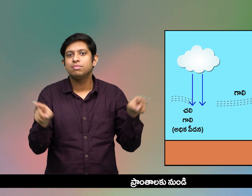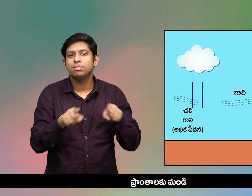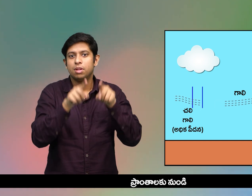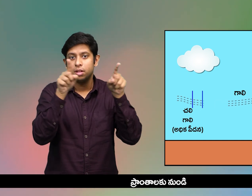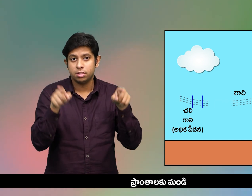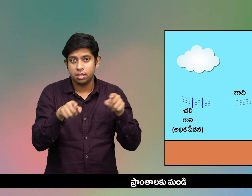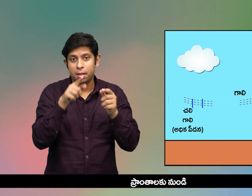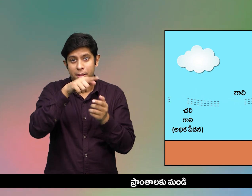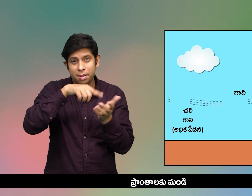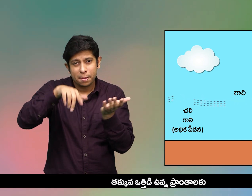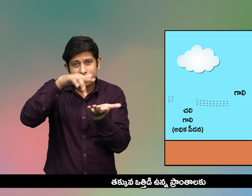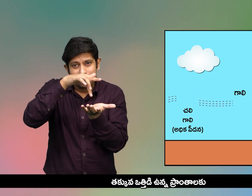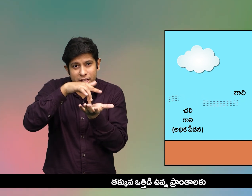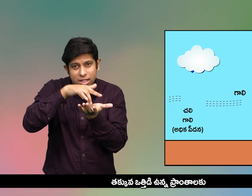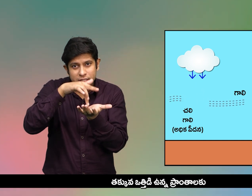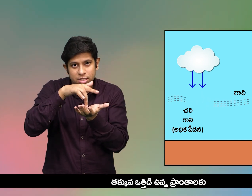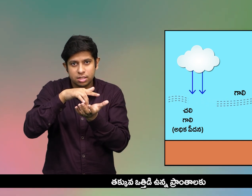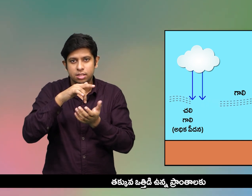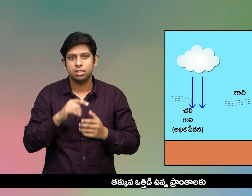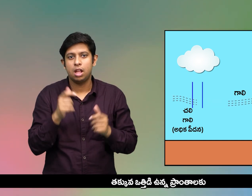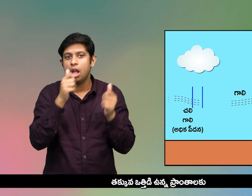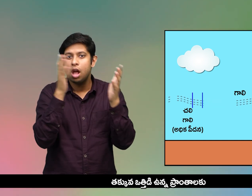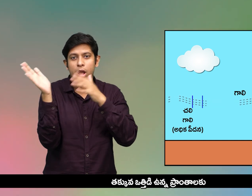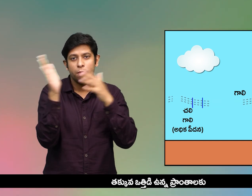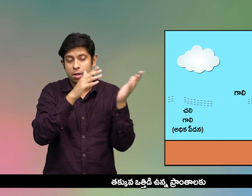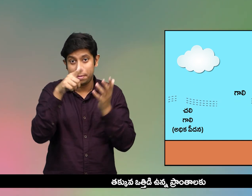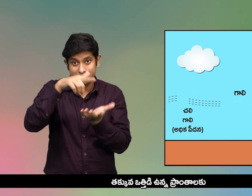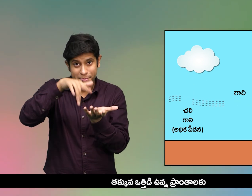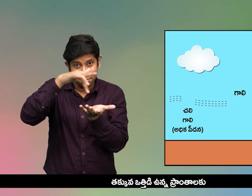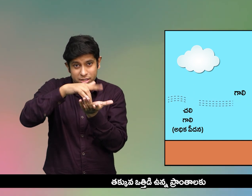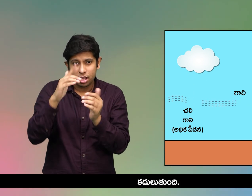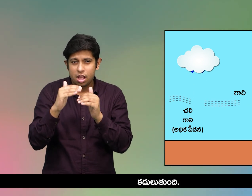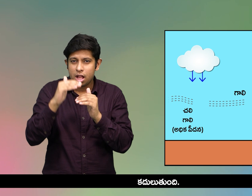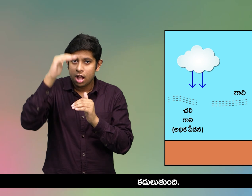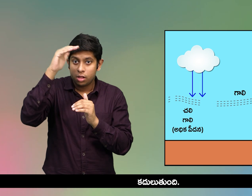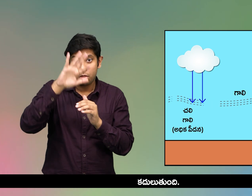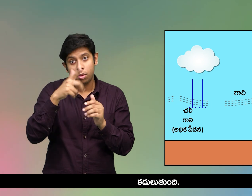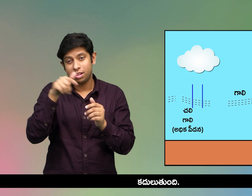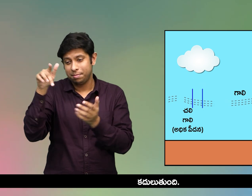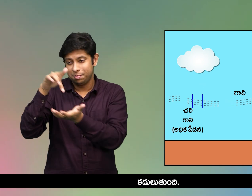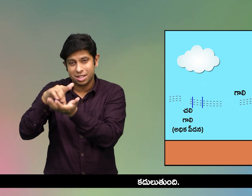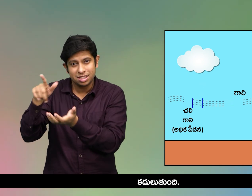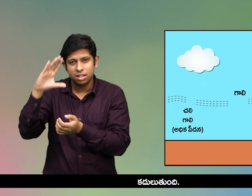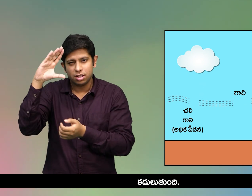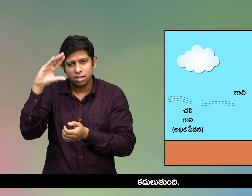ప్రాంతాల నుండి తక్కువ ఒత్తిడి ఉన్న ప్రాంతాలకు కదులుతుంది.